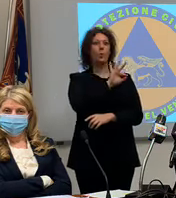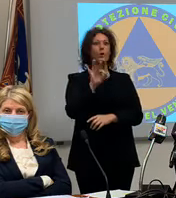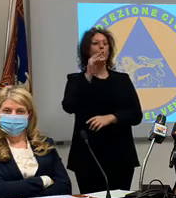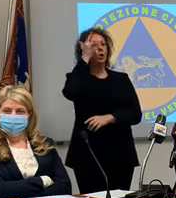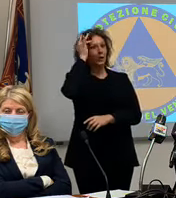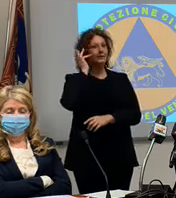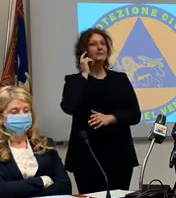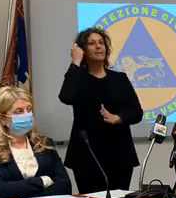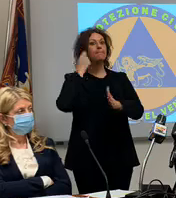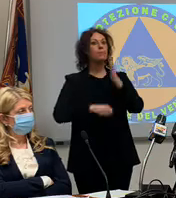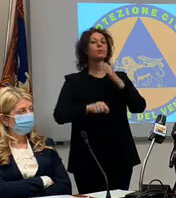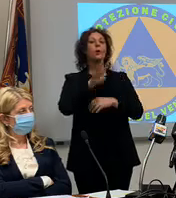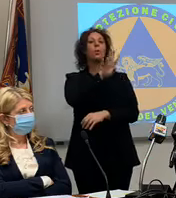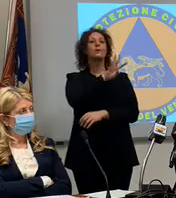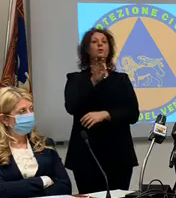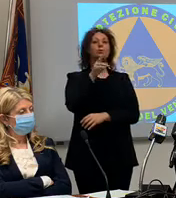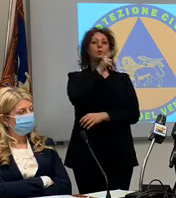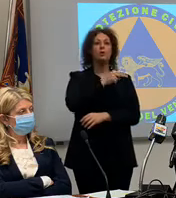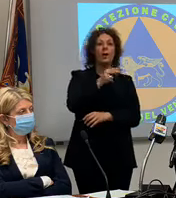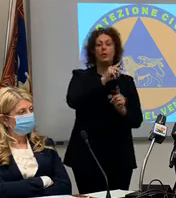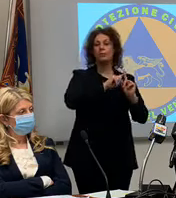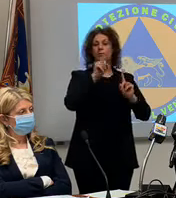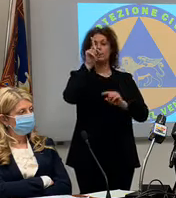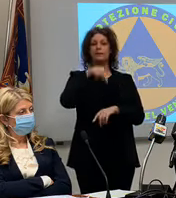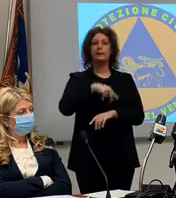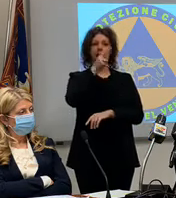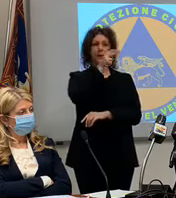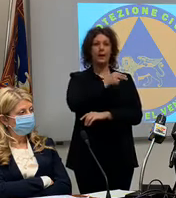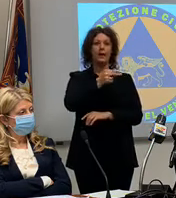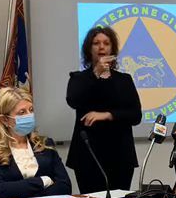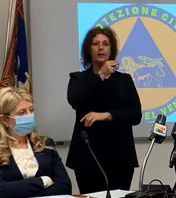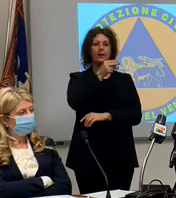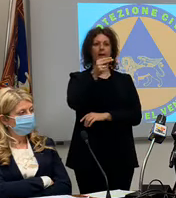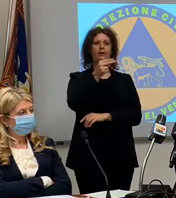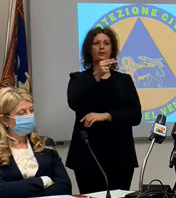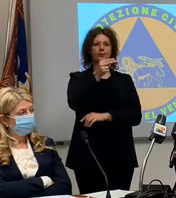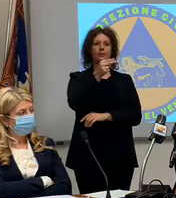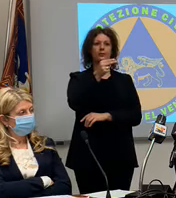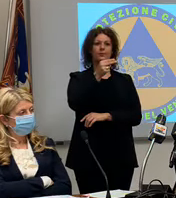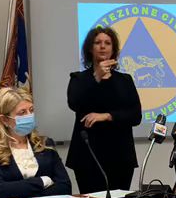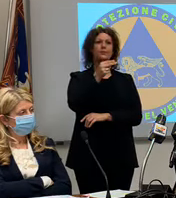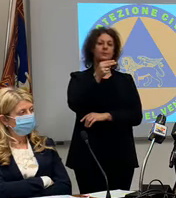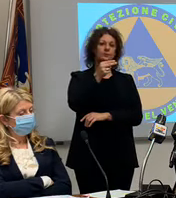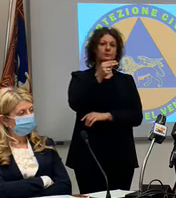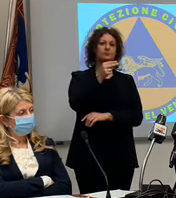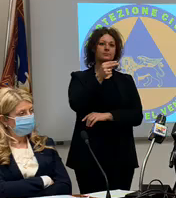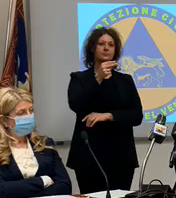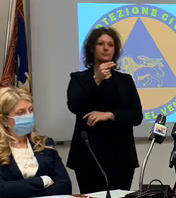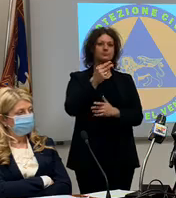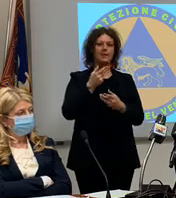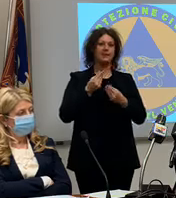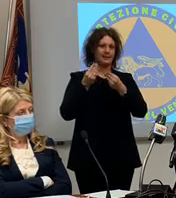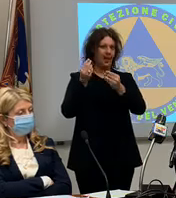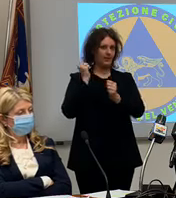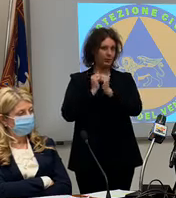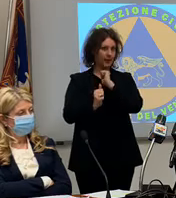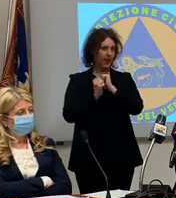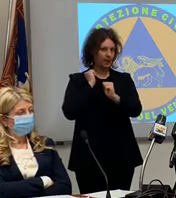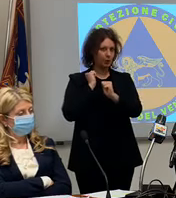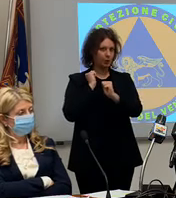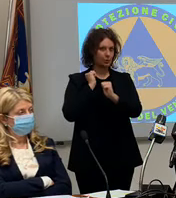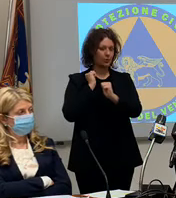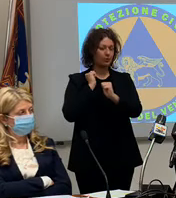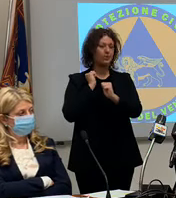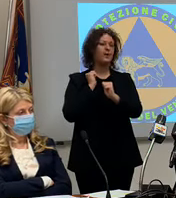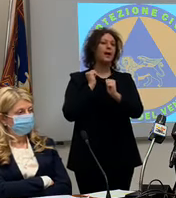di €1000 Cioè non non è non è è che ti passa comunque la giornata cioè Cè è un danno un grave danno quindi